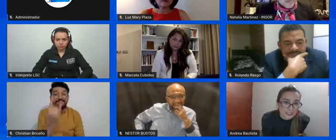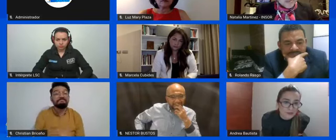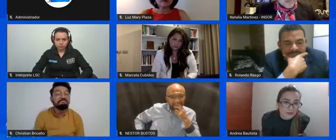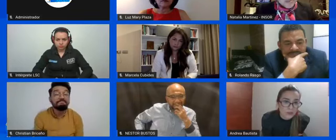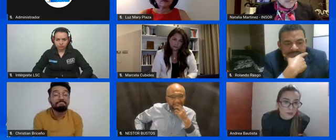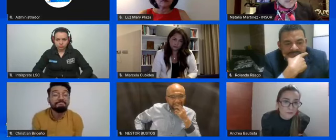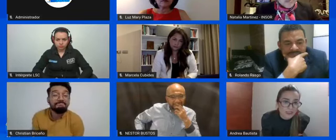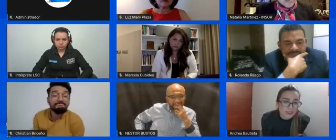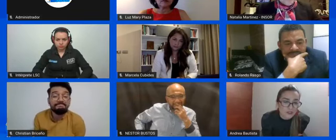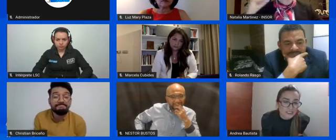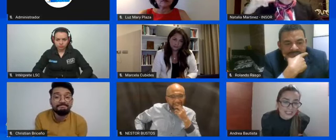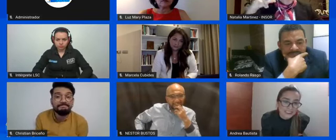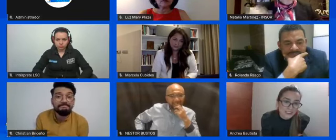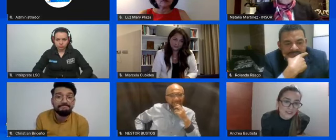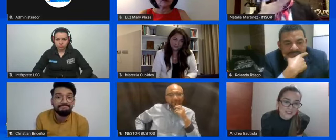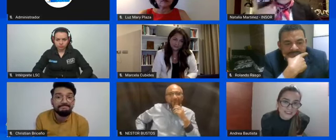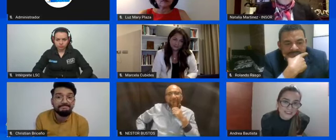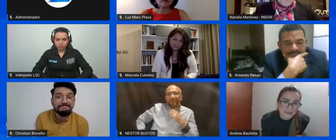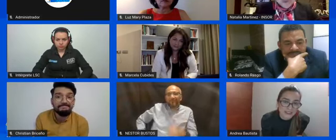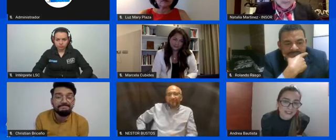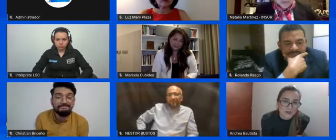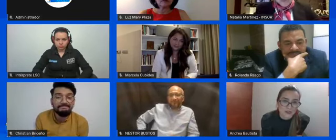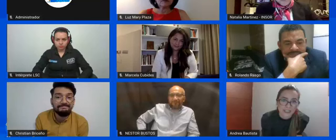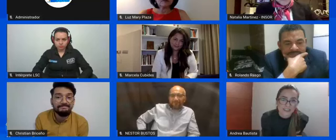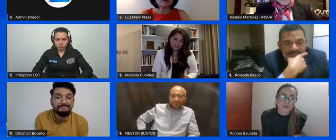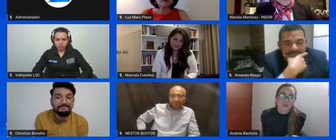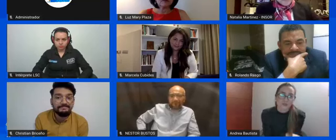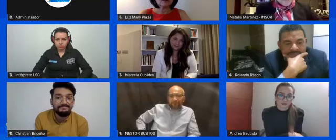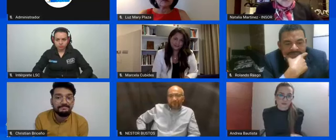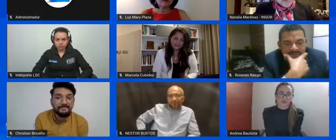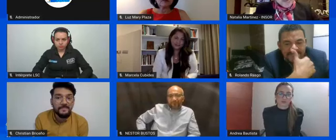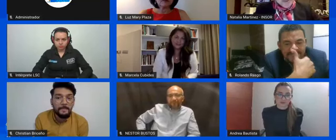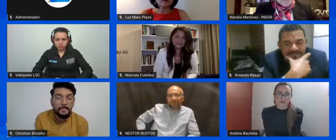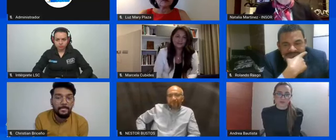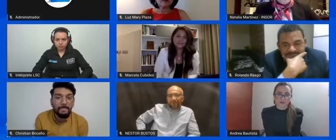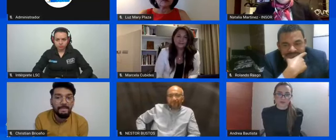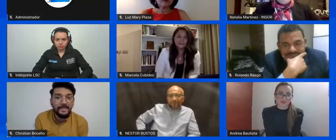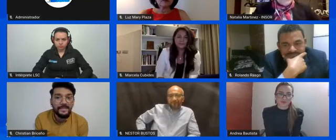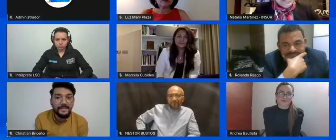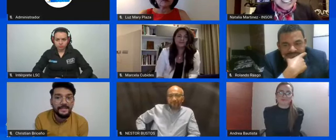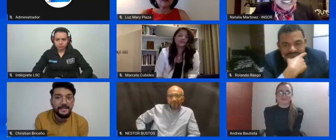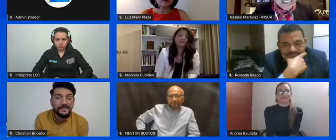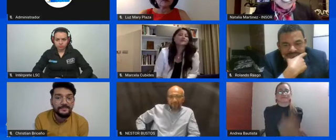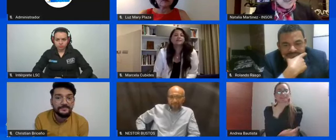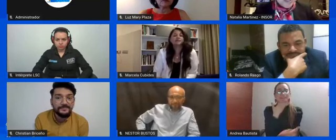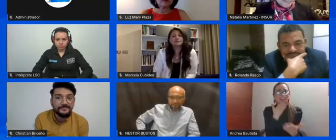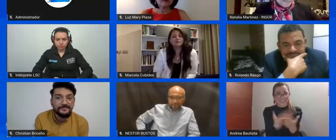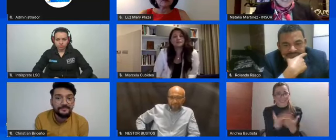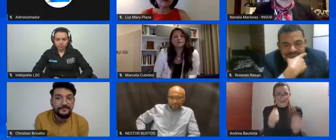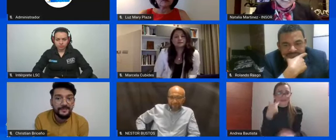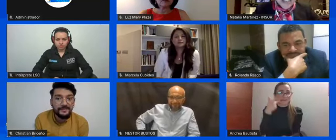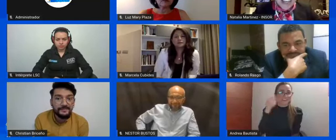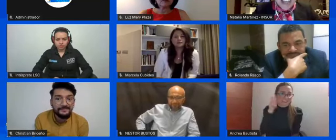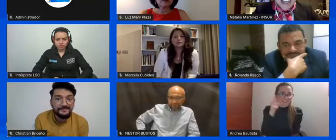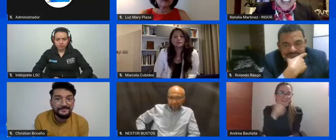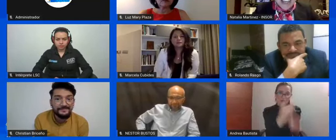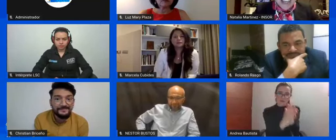participar tanto. Entonces ha sido interesante mi relación con el instituto. Muchísimas gracias, Cristian. Tú